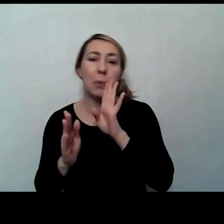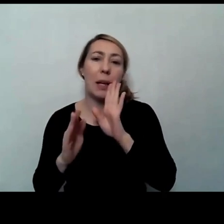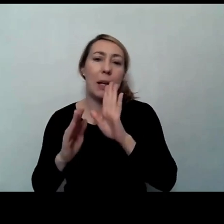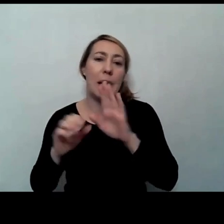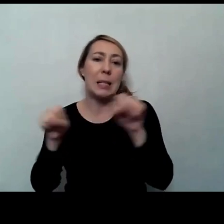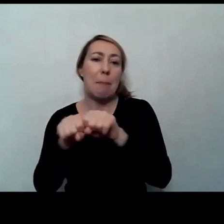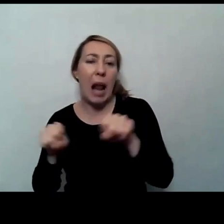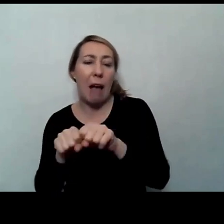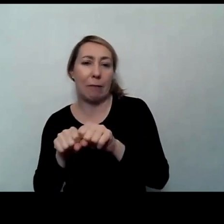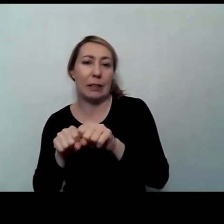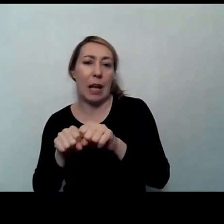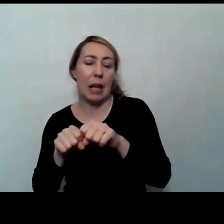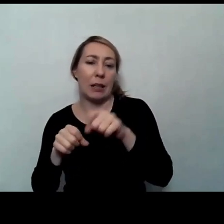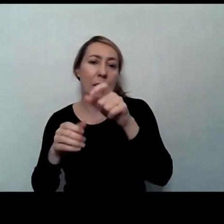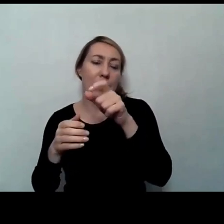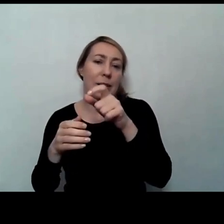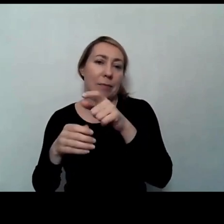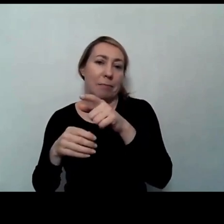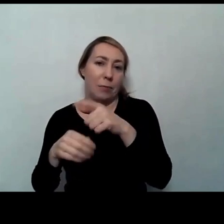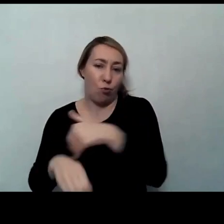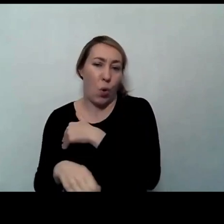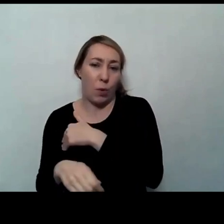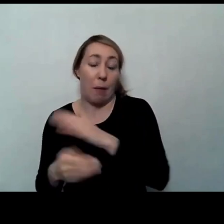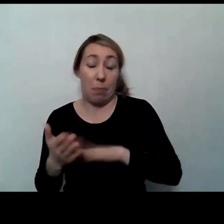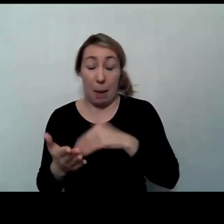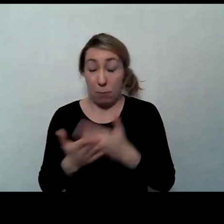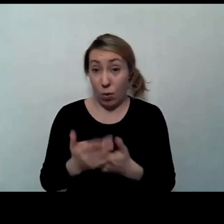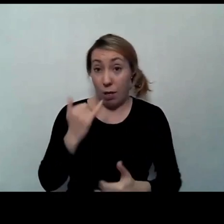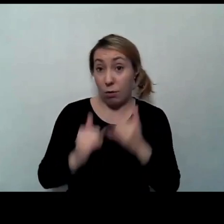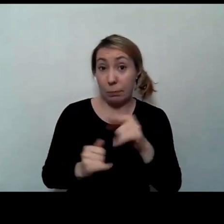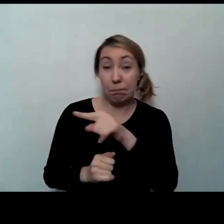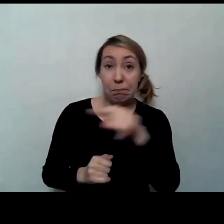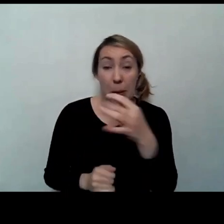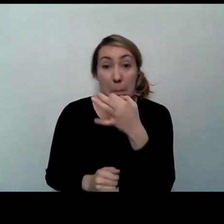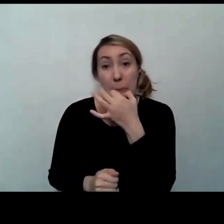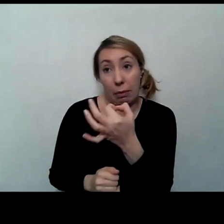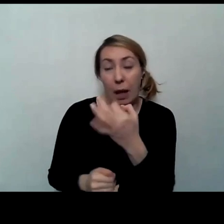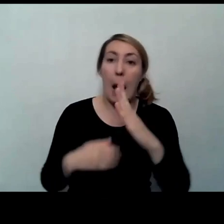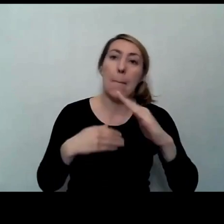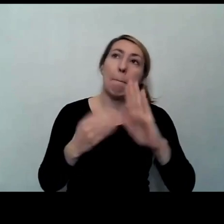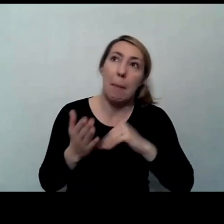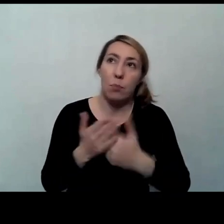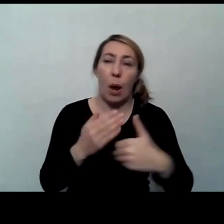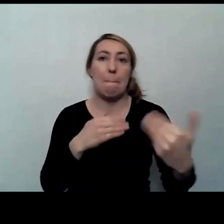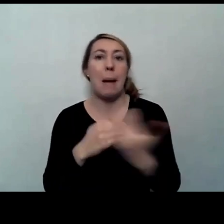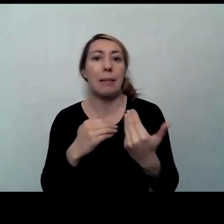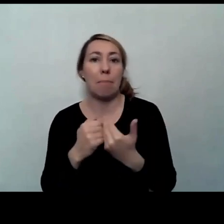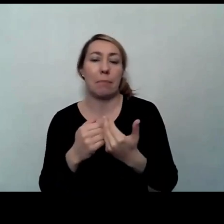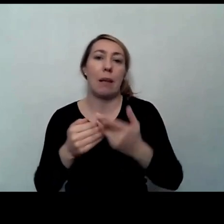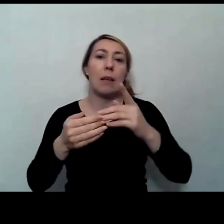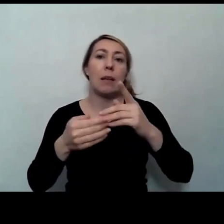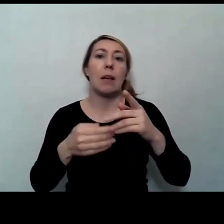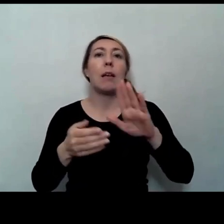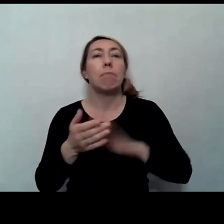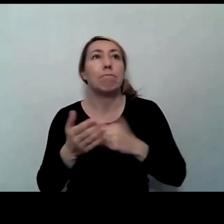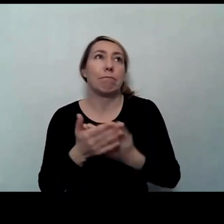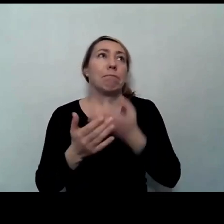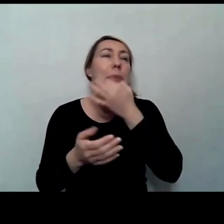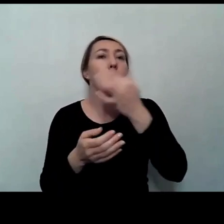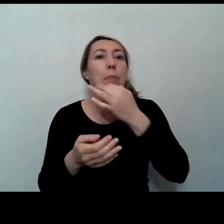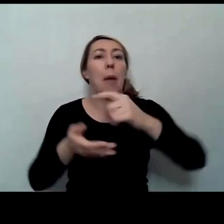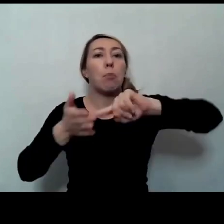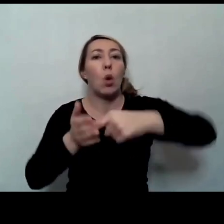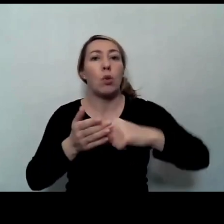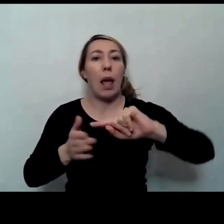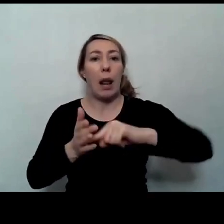będzie sensowniejsza. Gdy Państwo pytacie na przykład, nie wiem, na matematyce z tabliczki mnożenia przez 5, tak, to czy